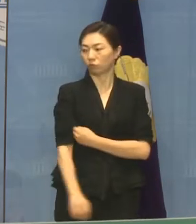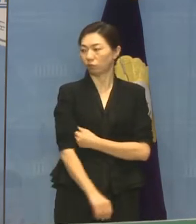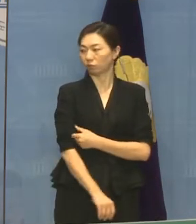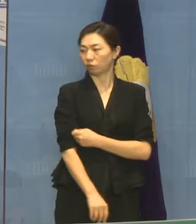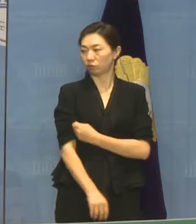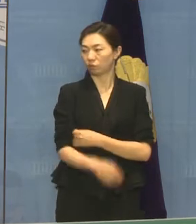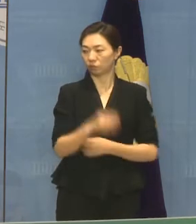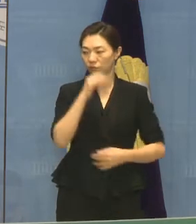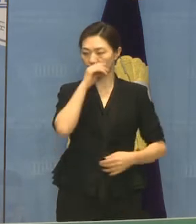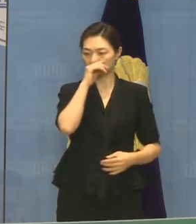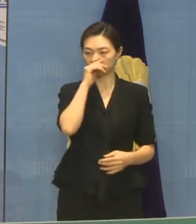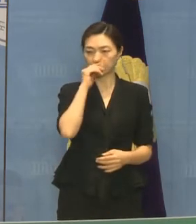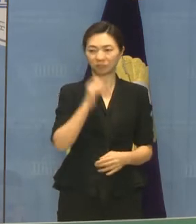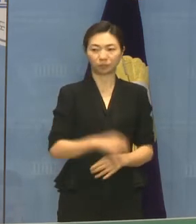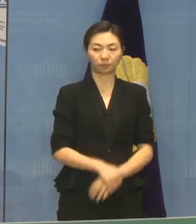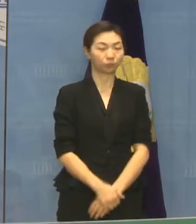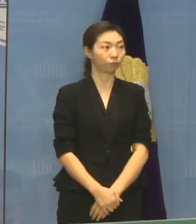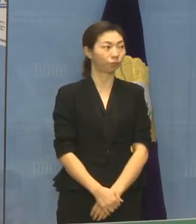감사합니다.